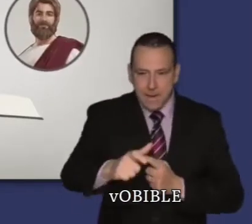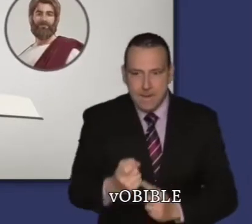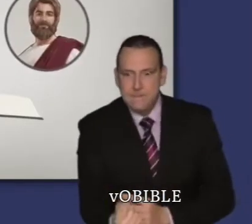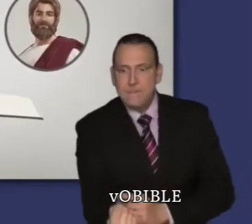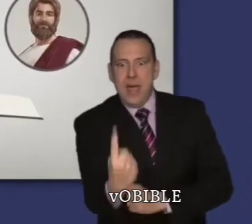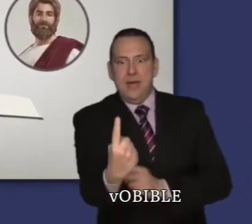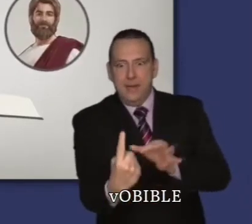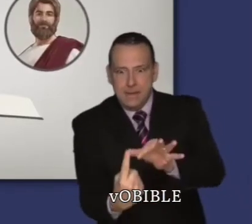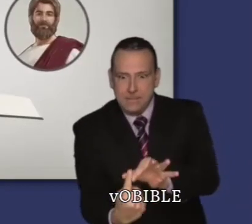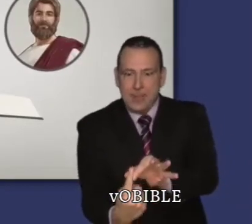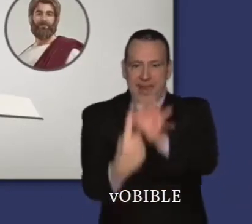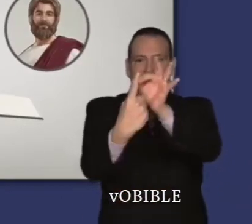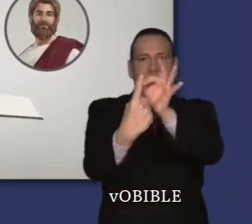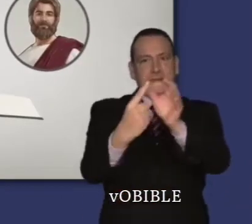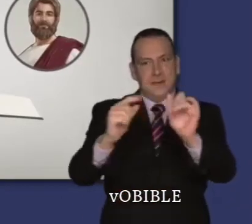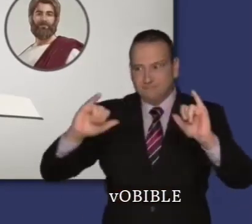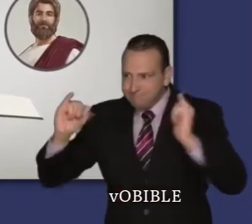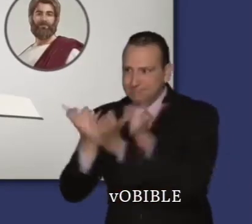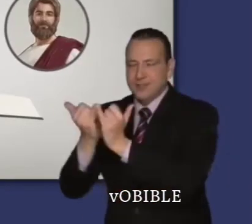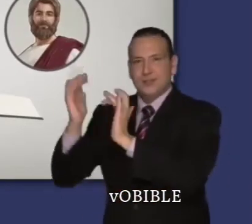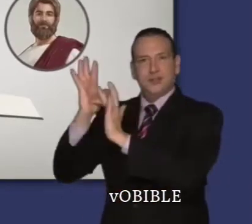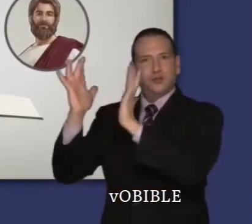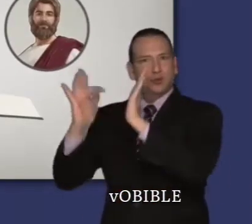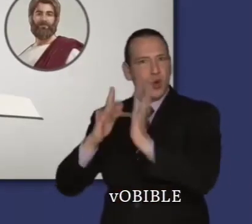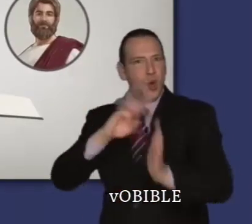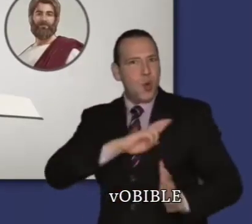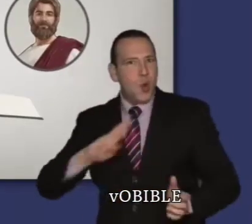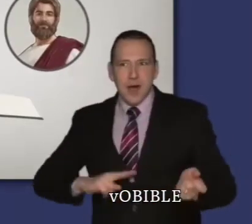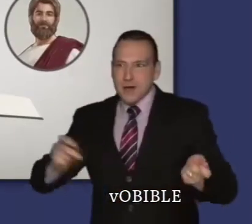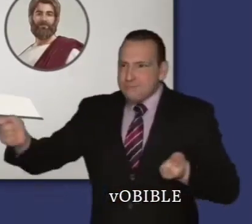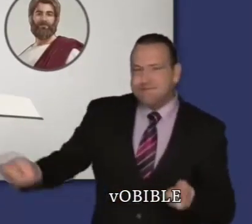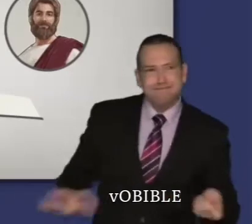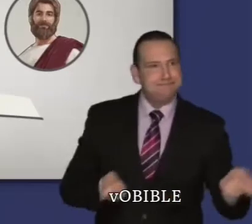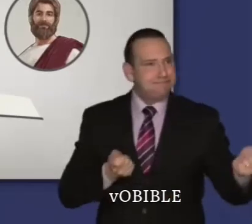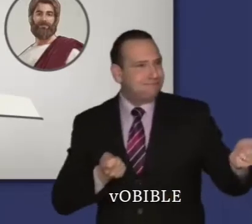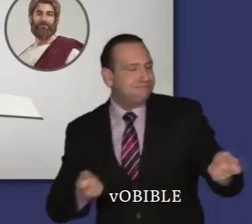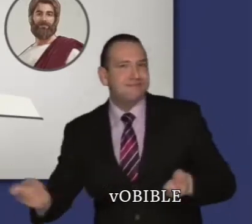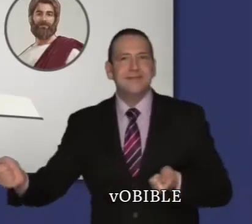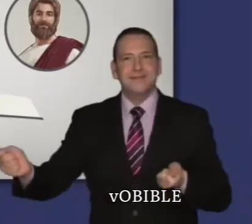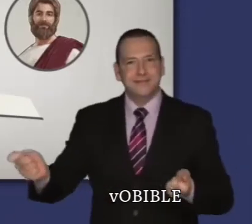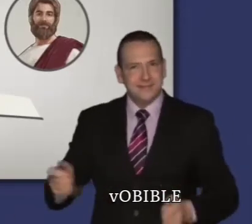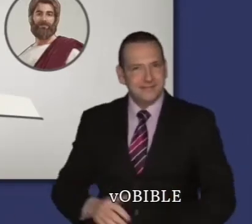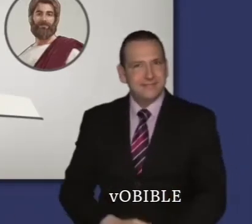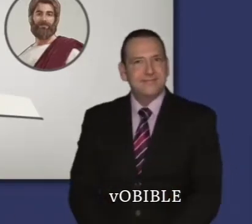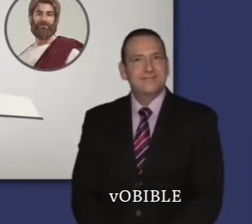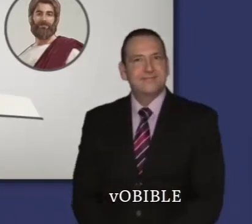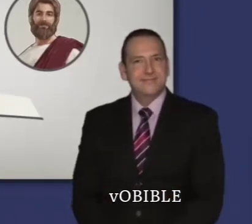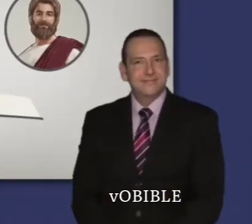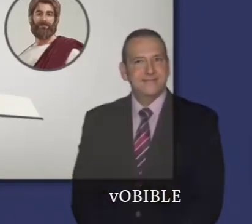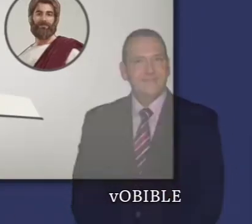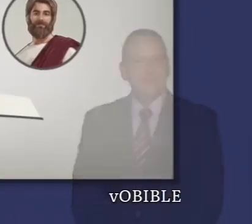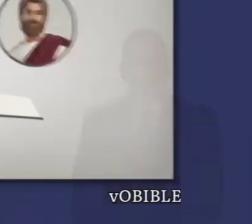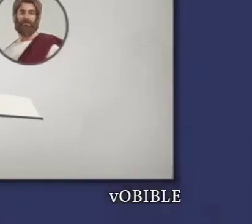les promesses de Jéhovah à ces hommes de foi annoncent la venue de Jésus-Christ, le roi du royaume de Dieu.